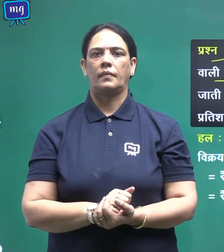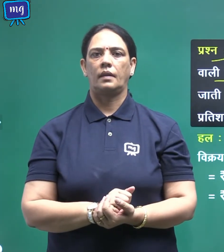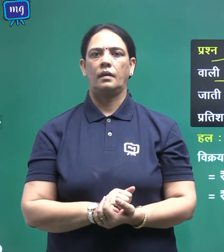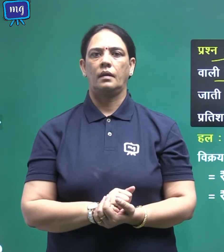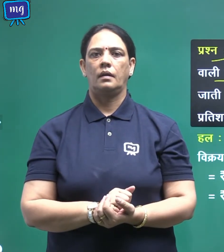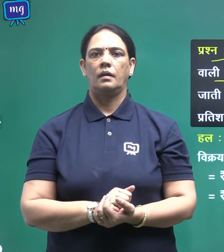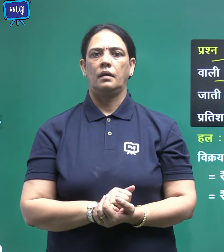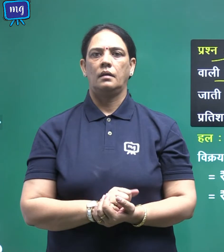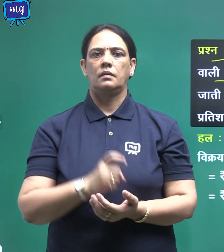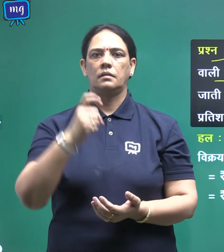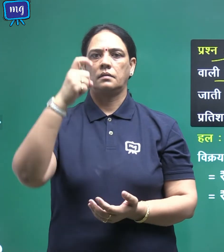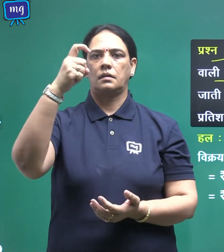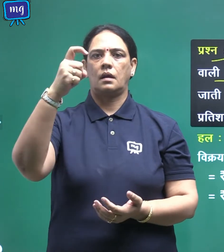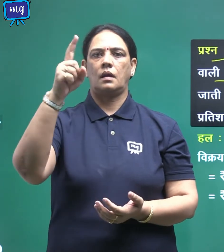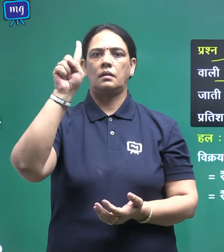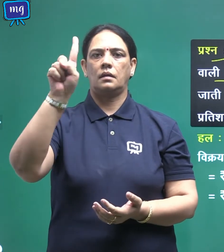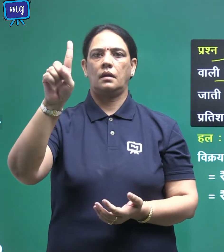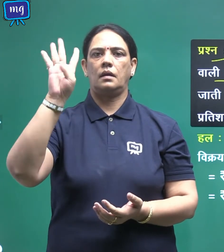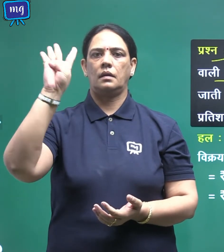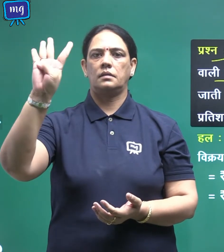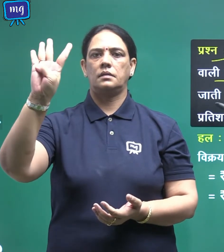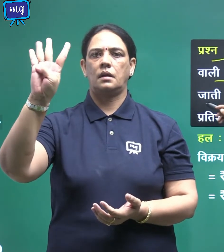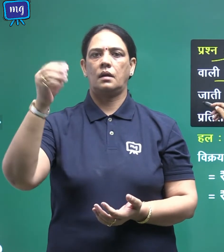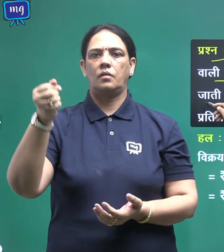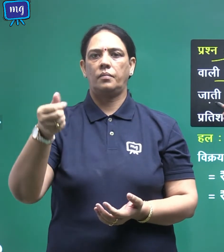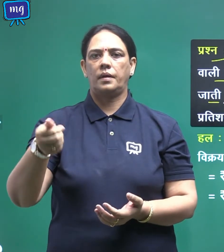714 रुपये में